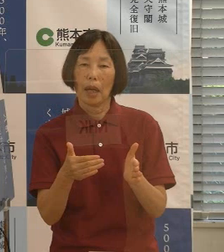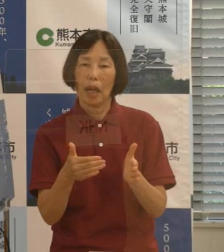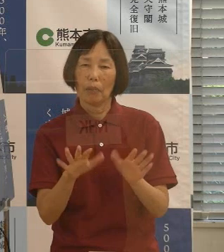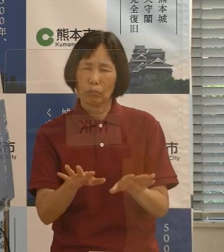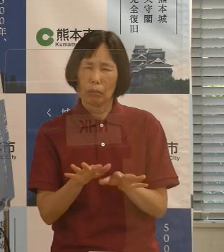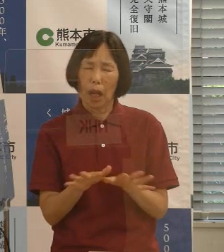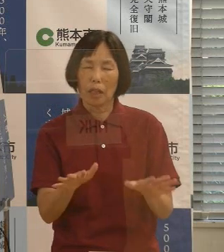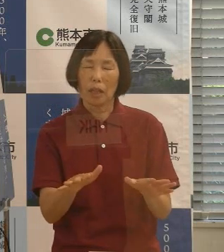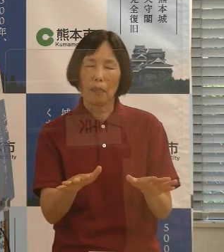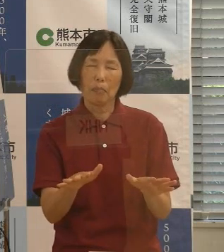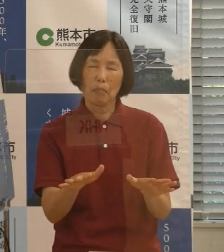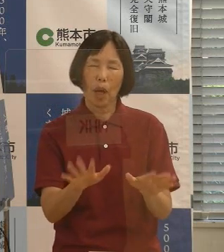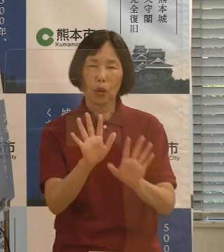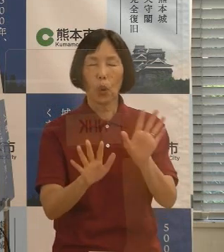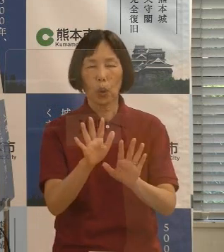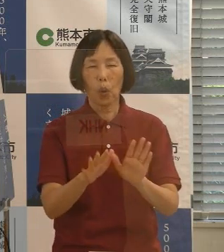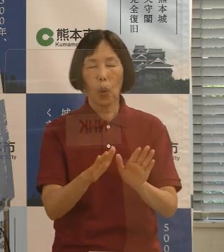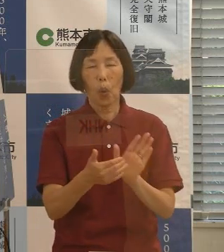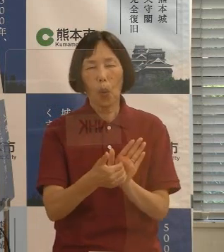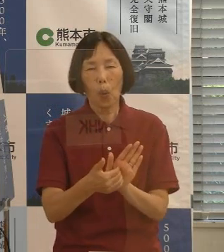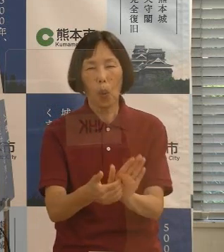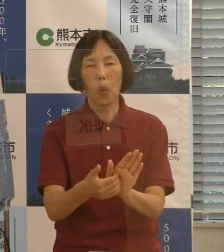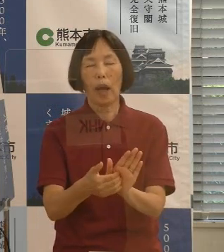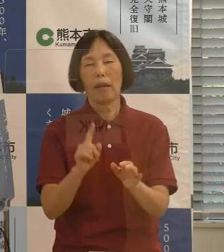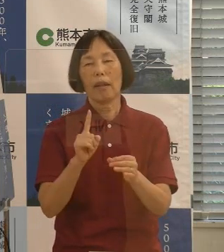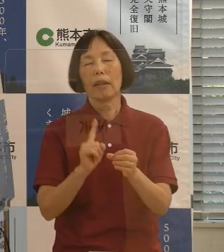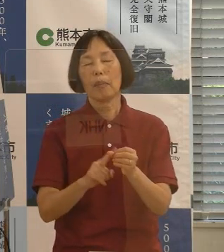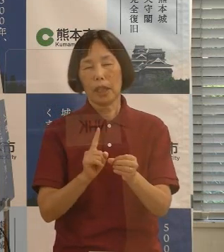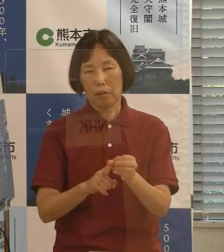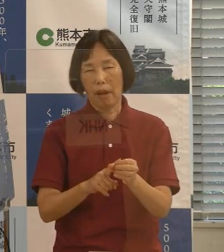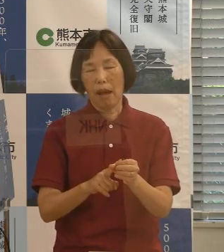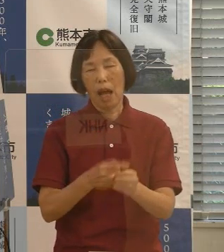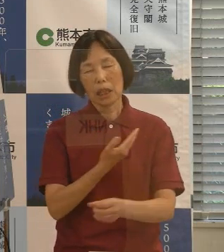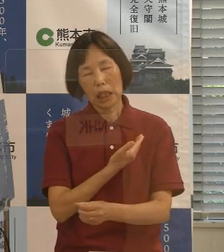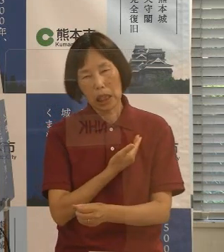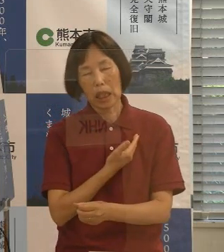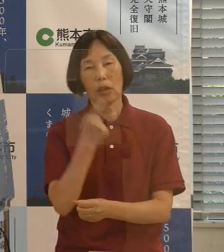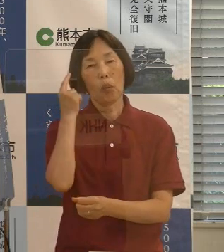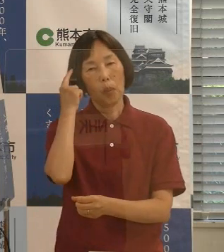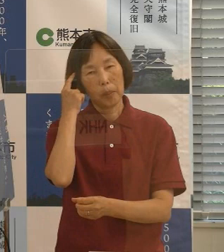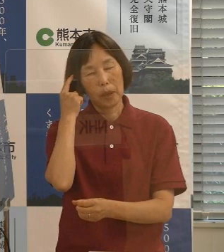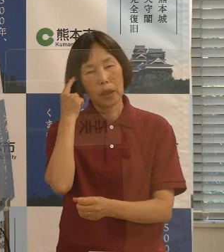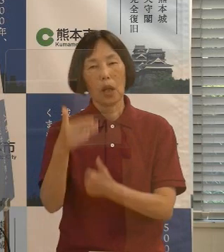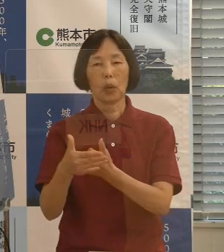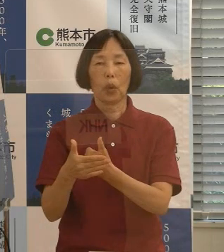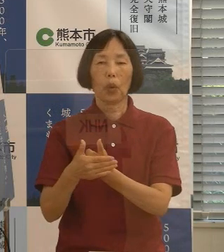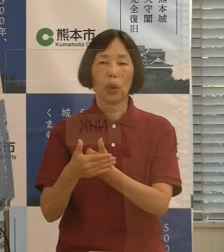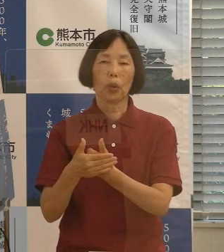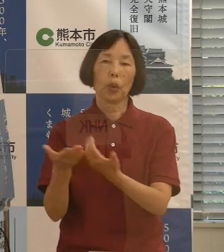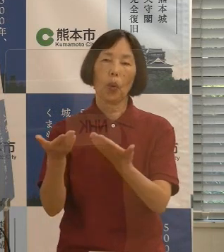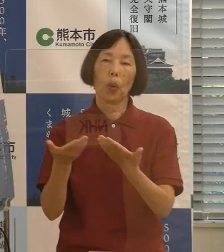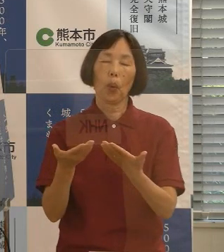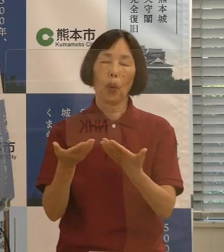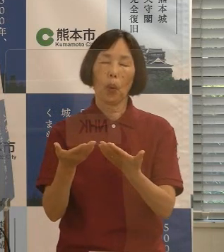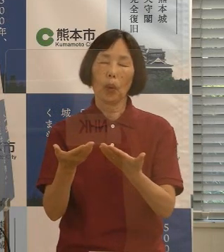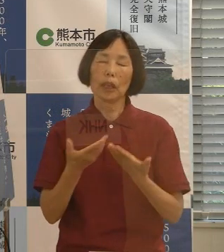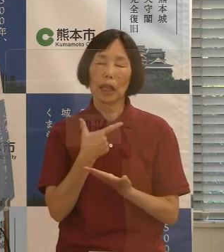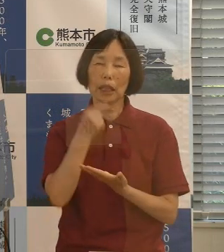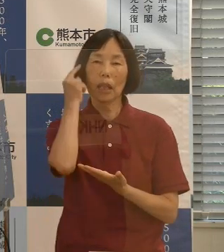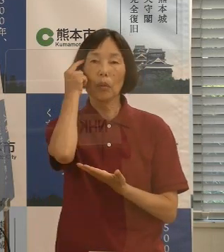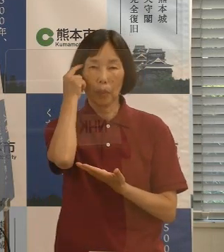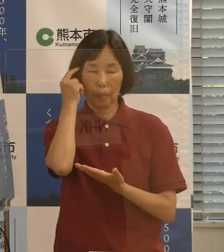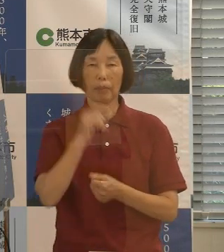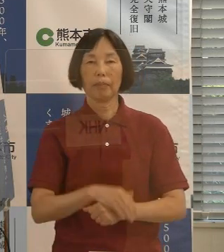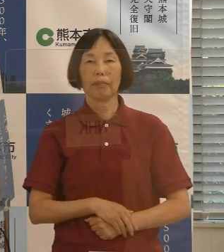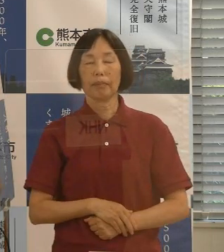くためにはこれはやむを得ない措置だというふうに思いますので、まあ、ぜひご協力をいただきたいというふうに思います。そしてまあ